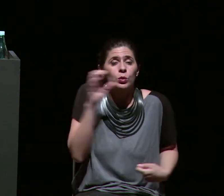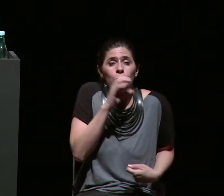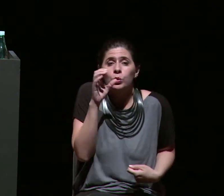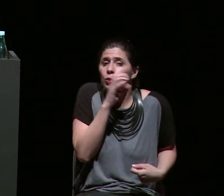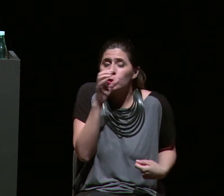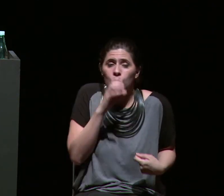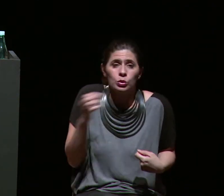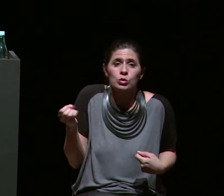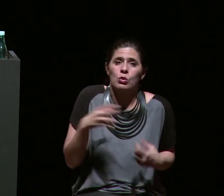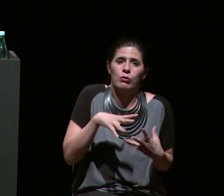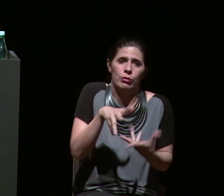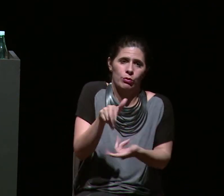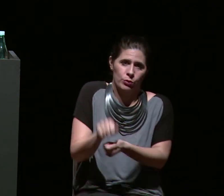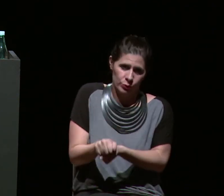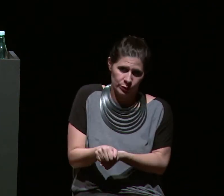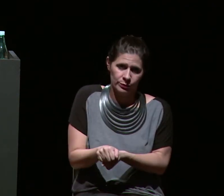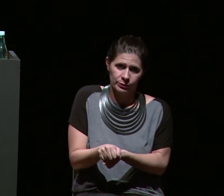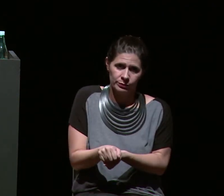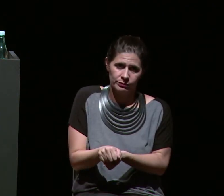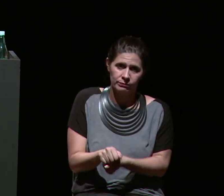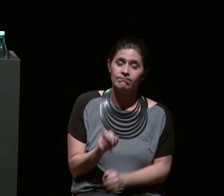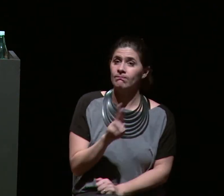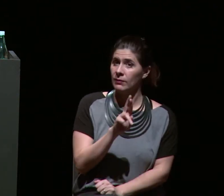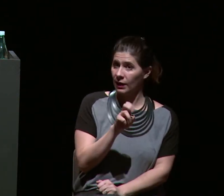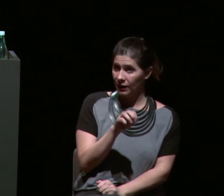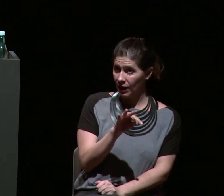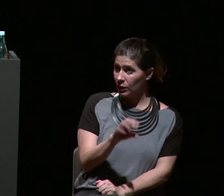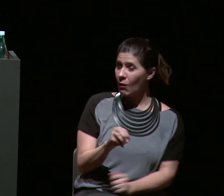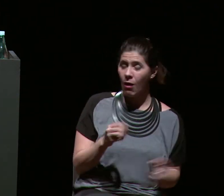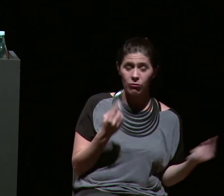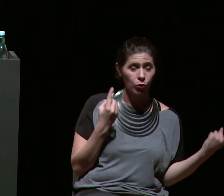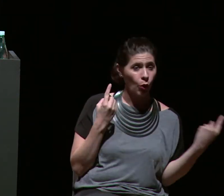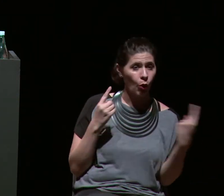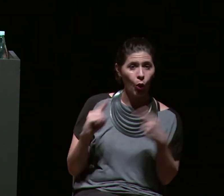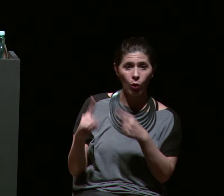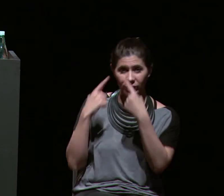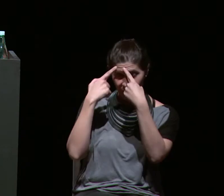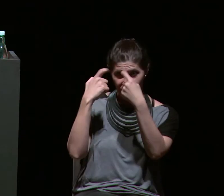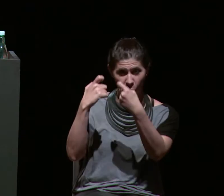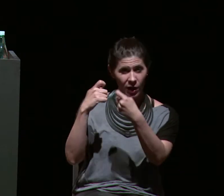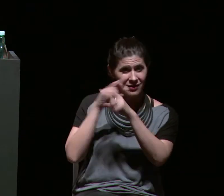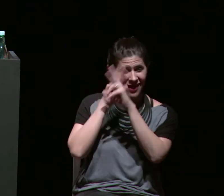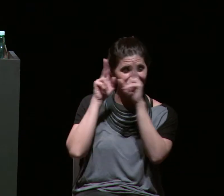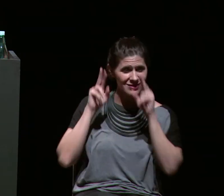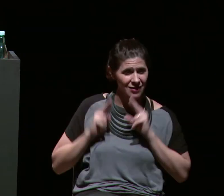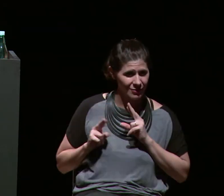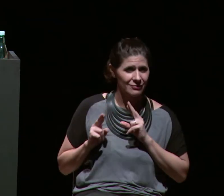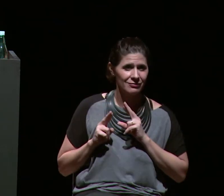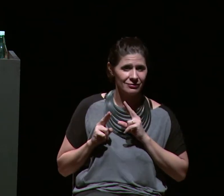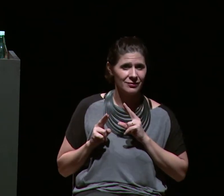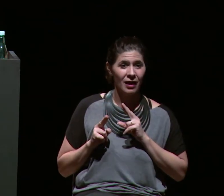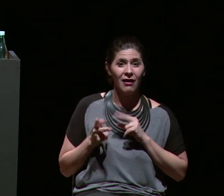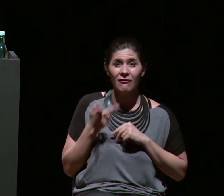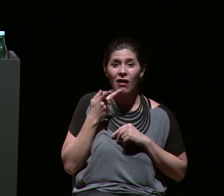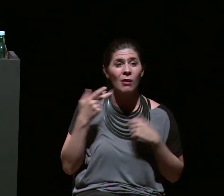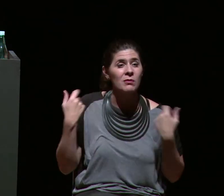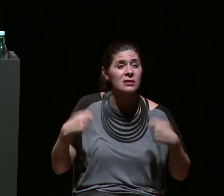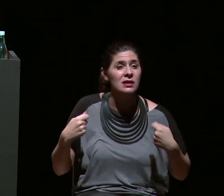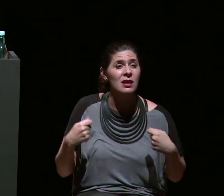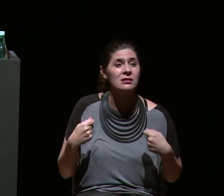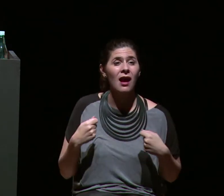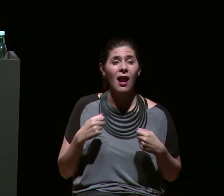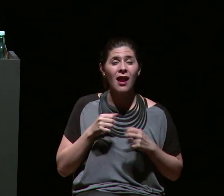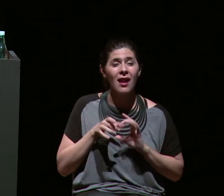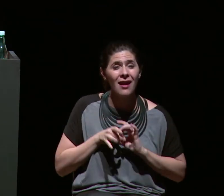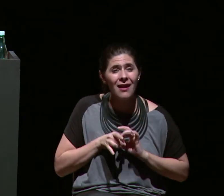por sua vez, municia-se contra esta violência racial fazendo uso de uma volumosa liberdade,